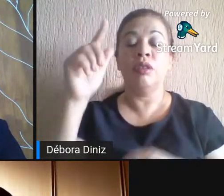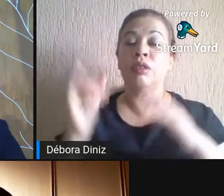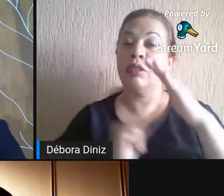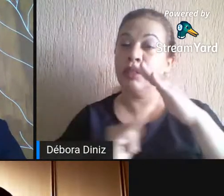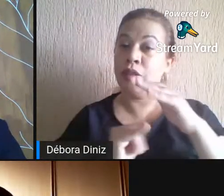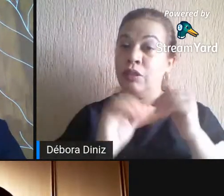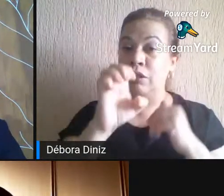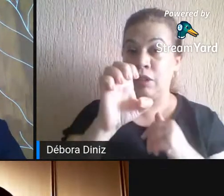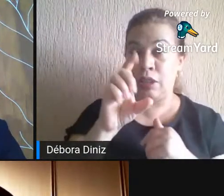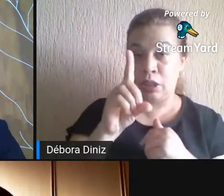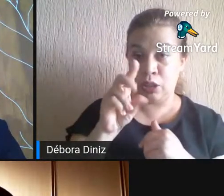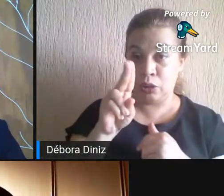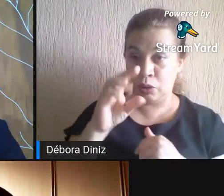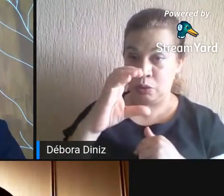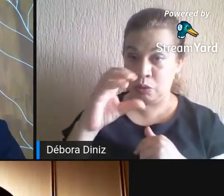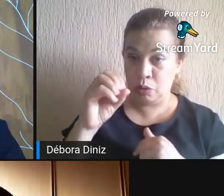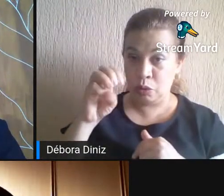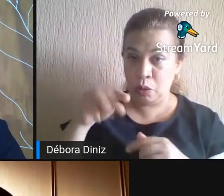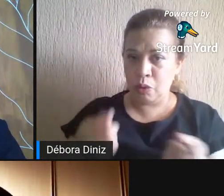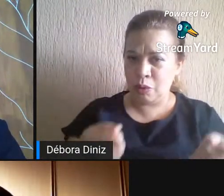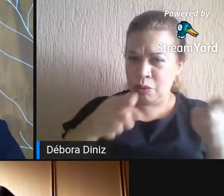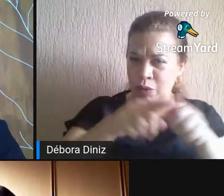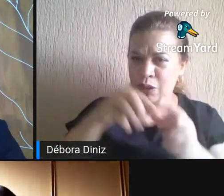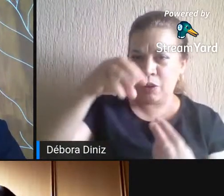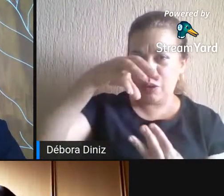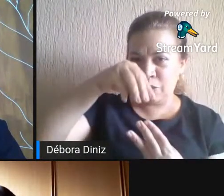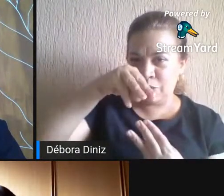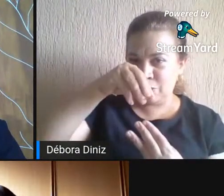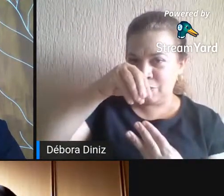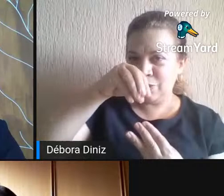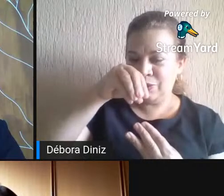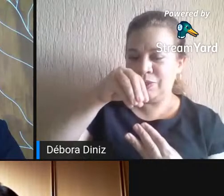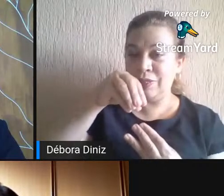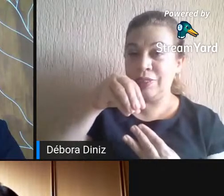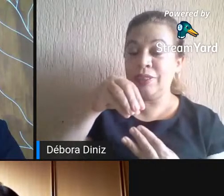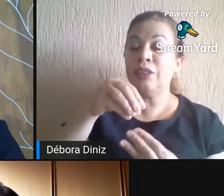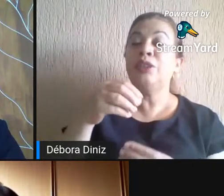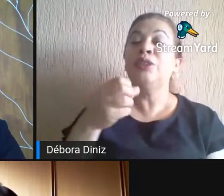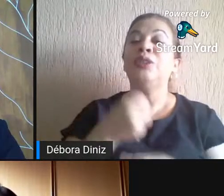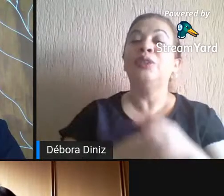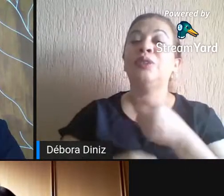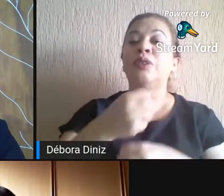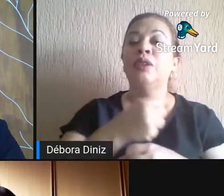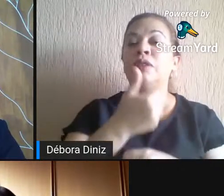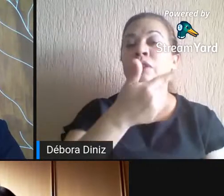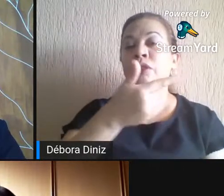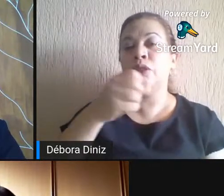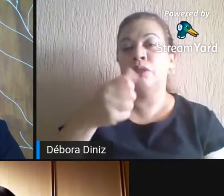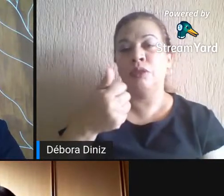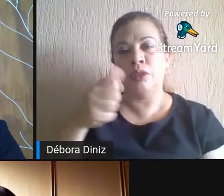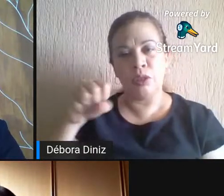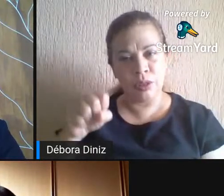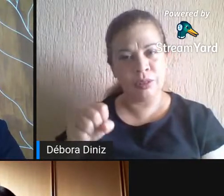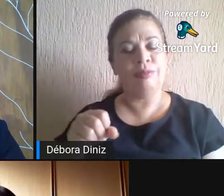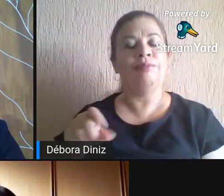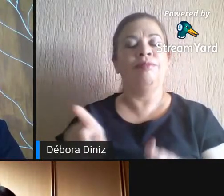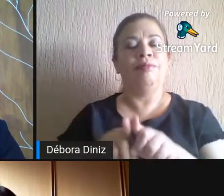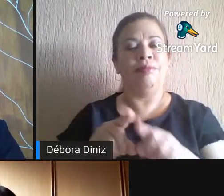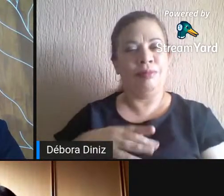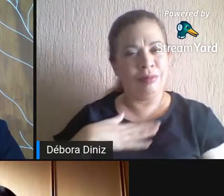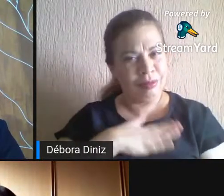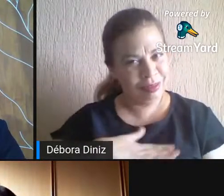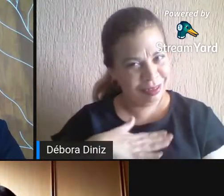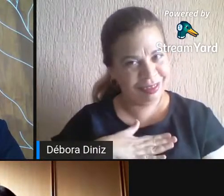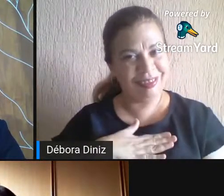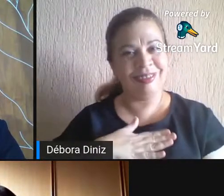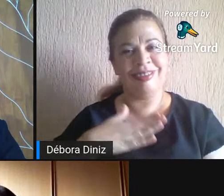nós participamos em parceria com a Universidade Federal de Sergipe desde 2018. Então, nós gostaríamos também de agradecer